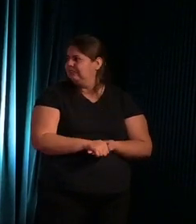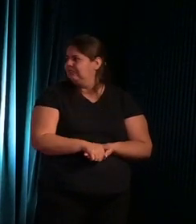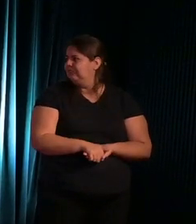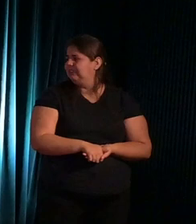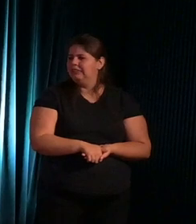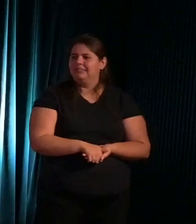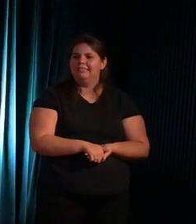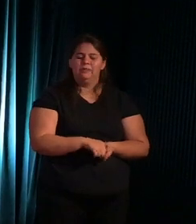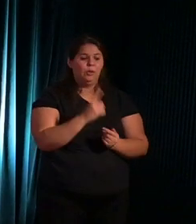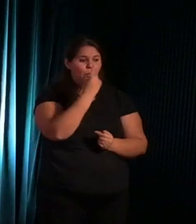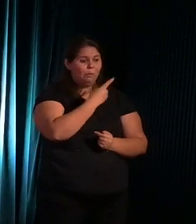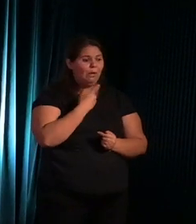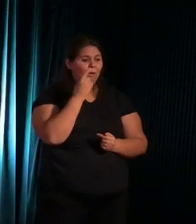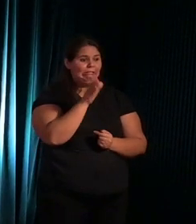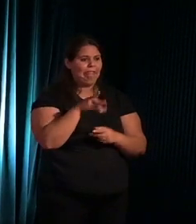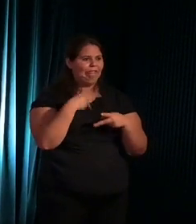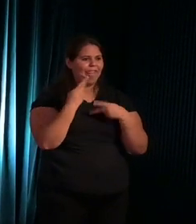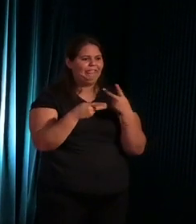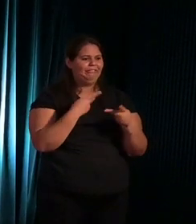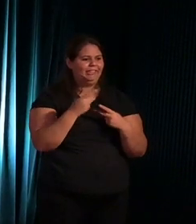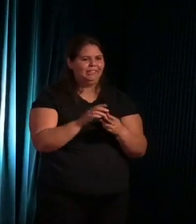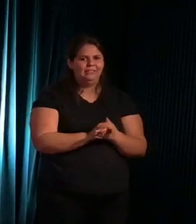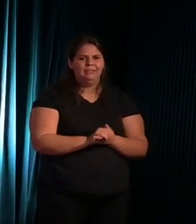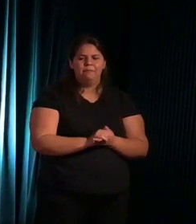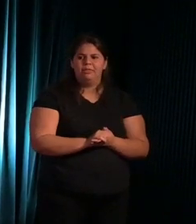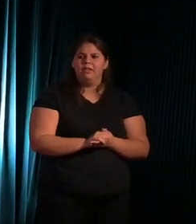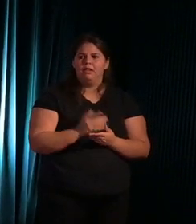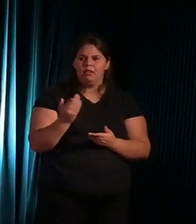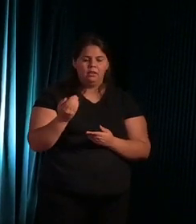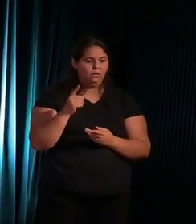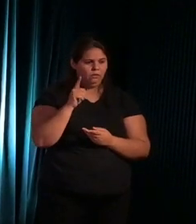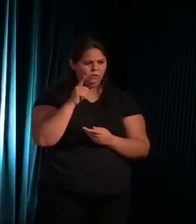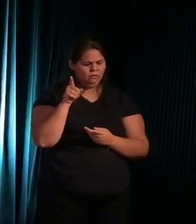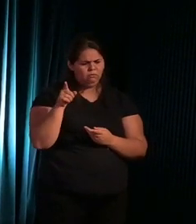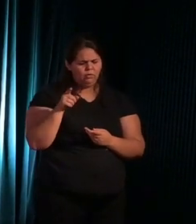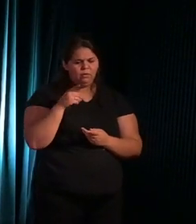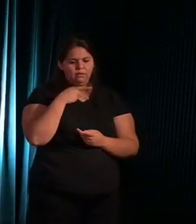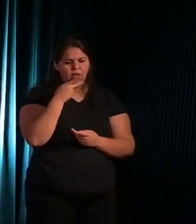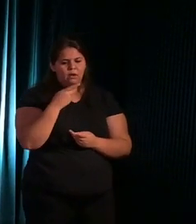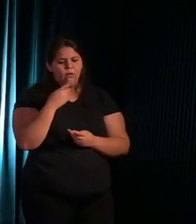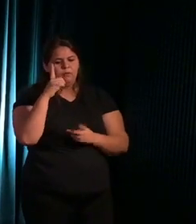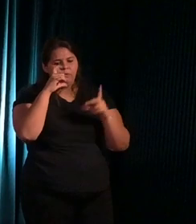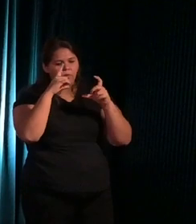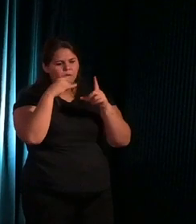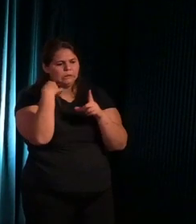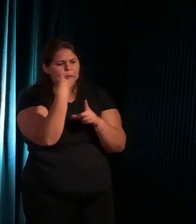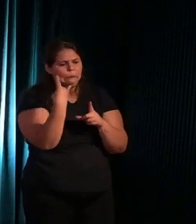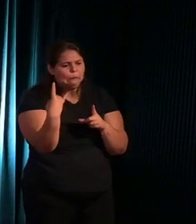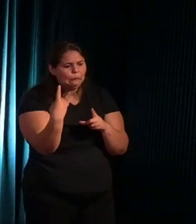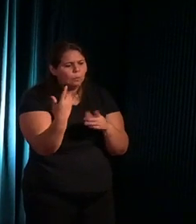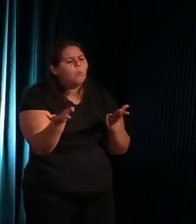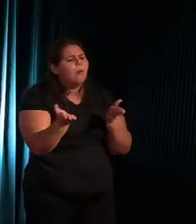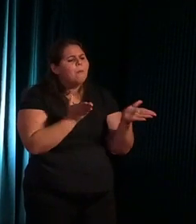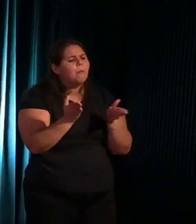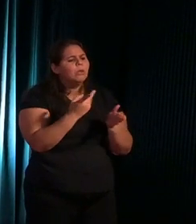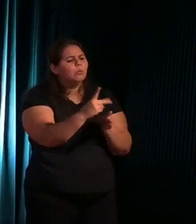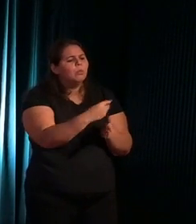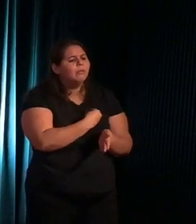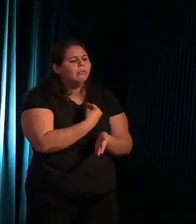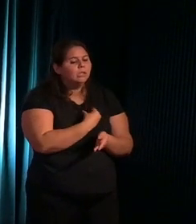fala. Walter, você disse que a fotografia te seduziu. Qual foi esse momento na sua